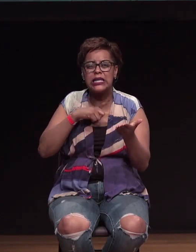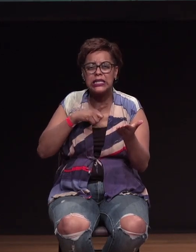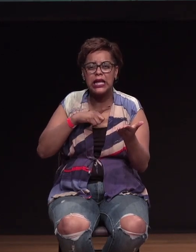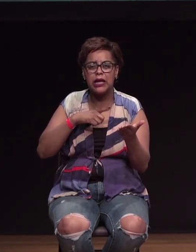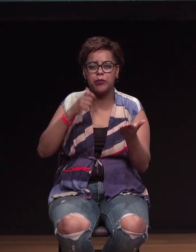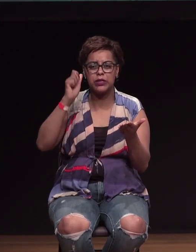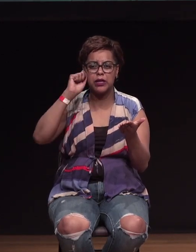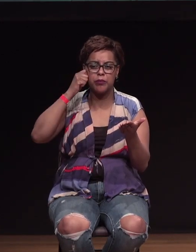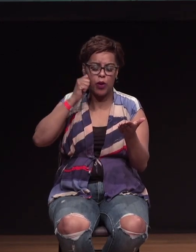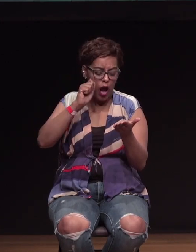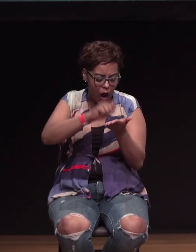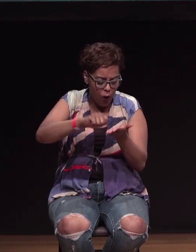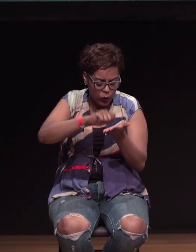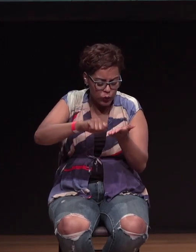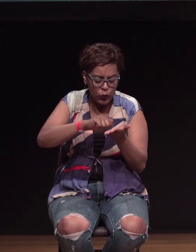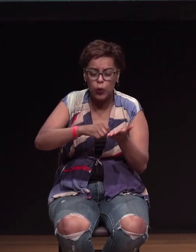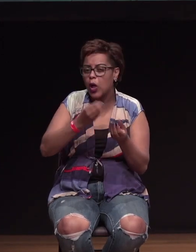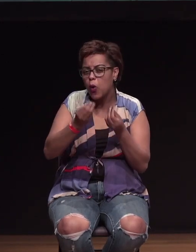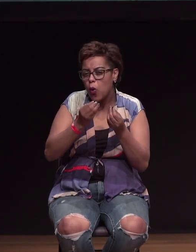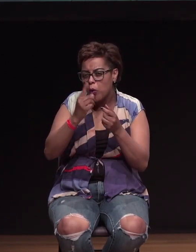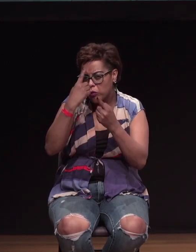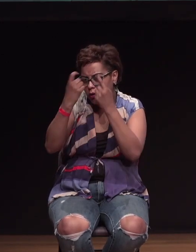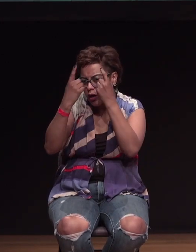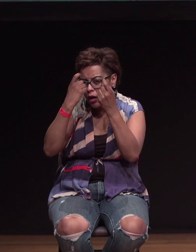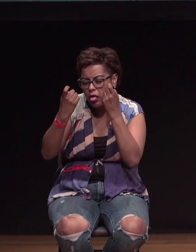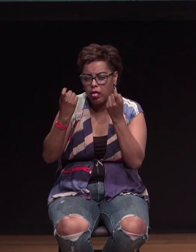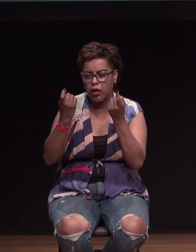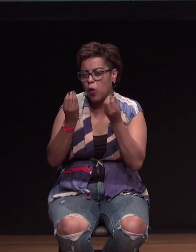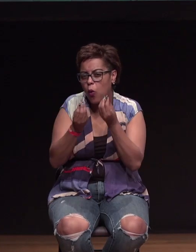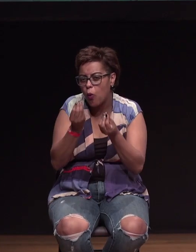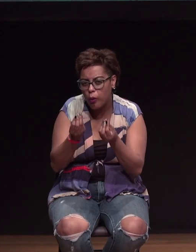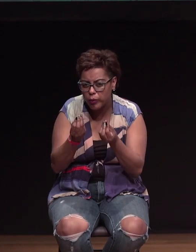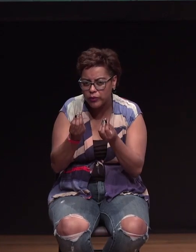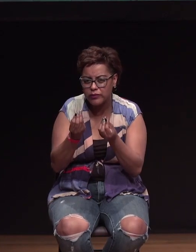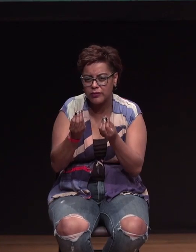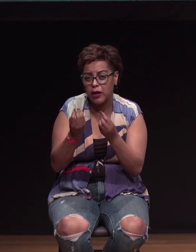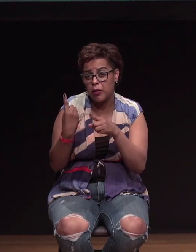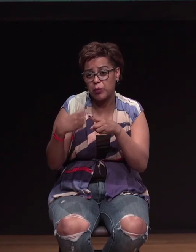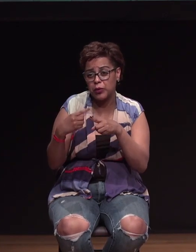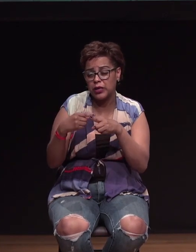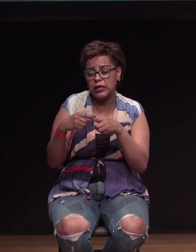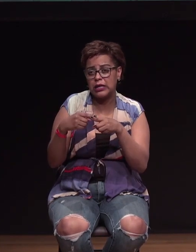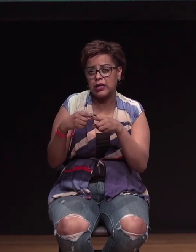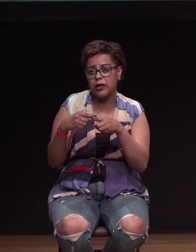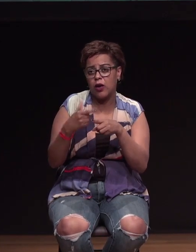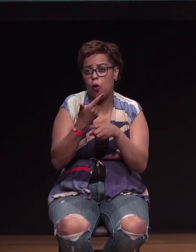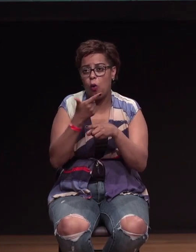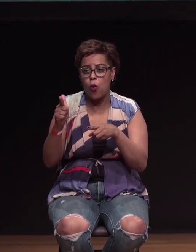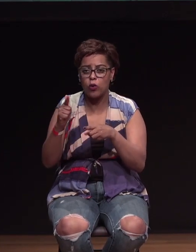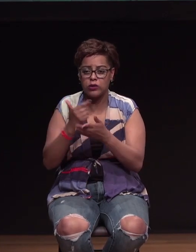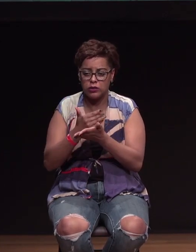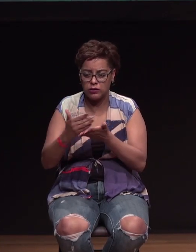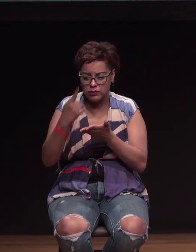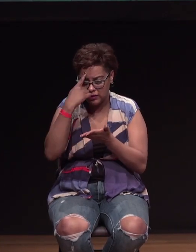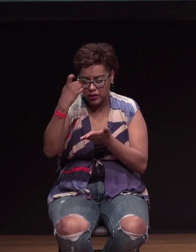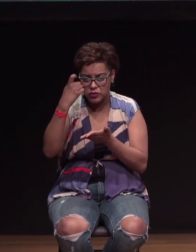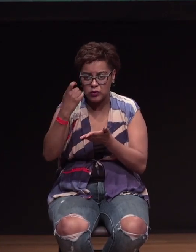vai criar, enfim, outras questões que não o ponto de partida,